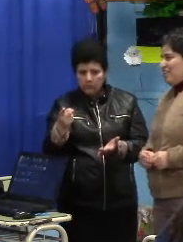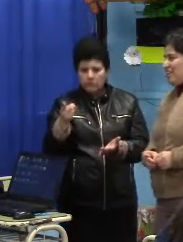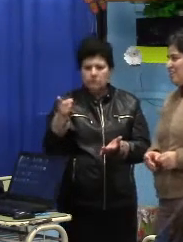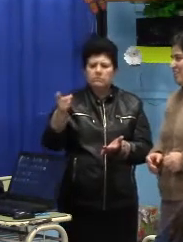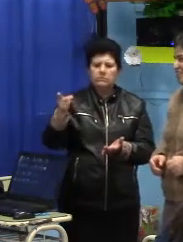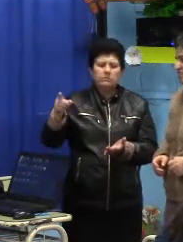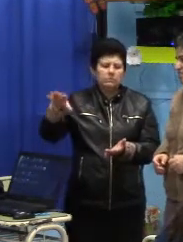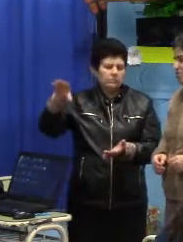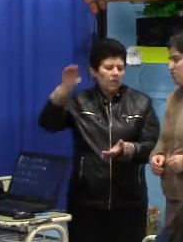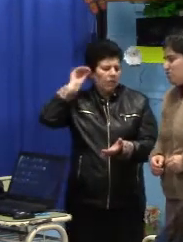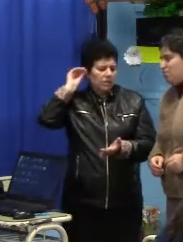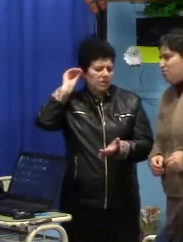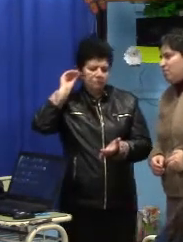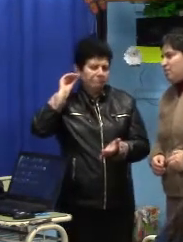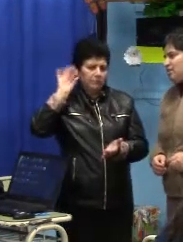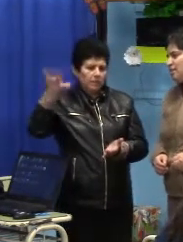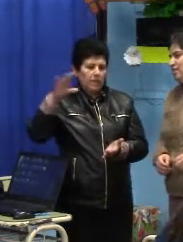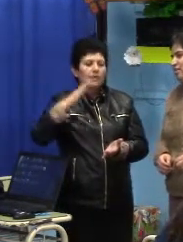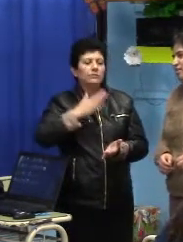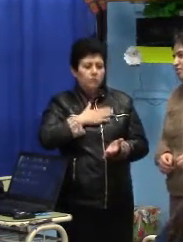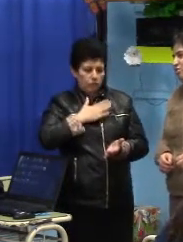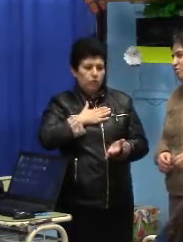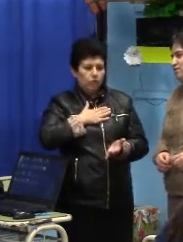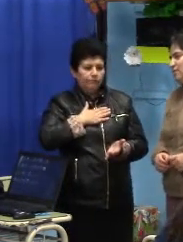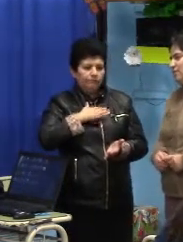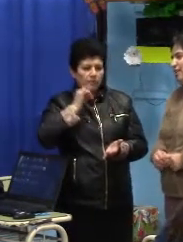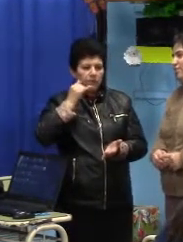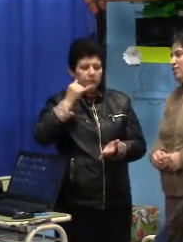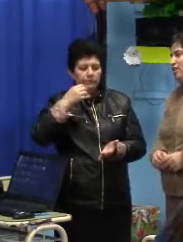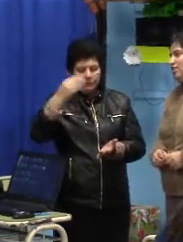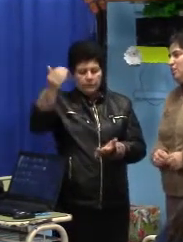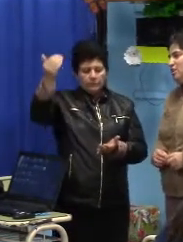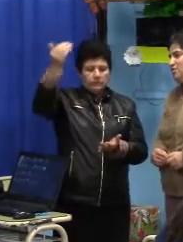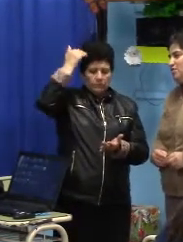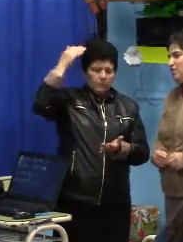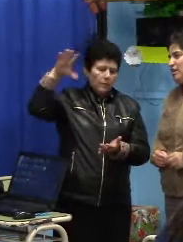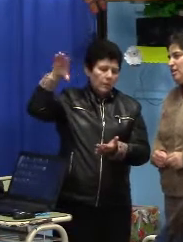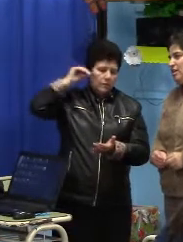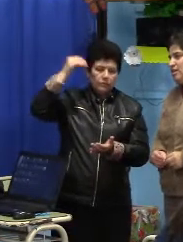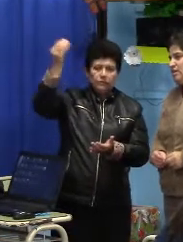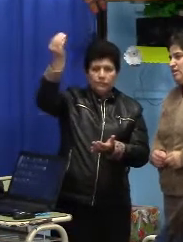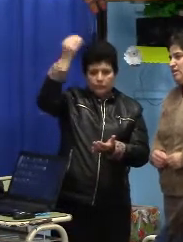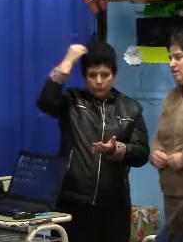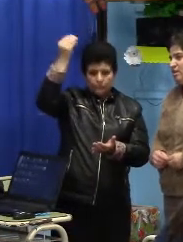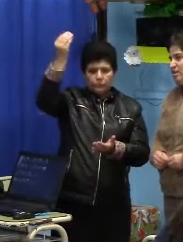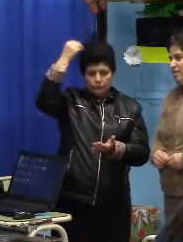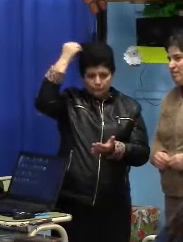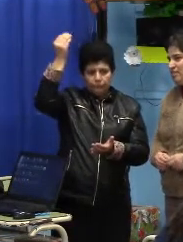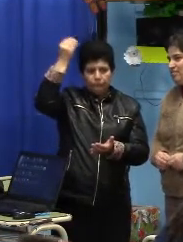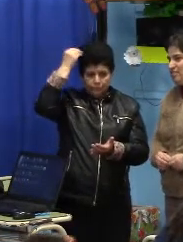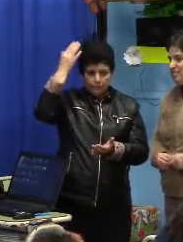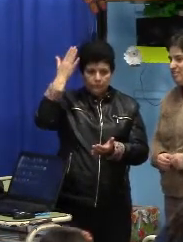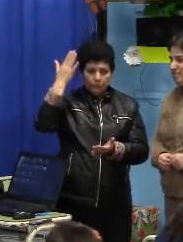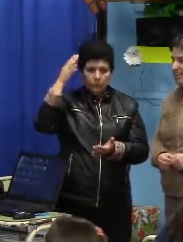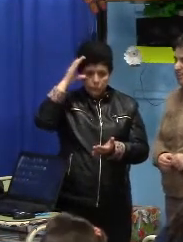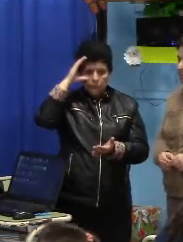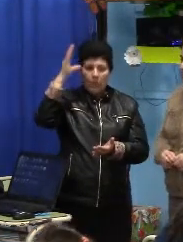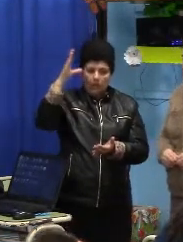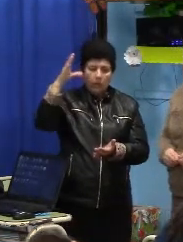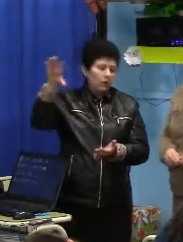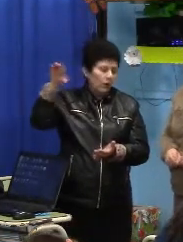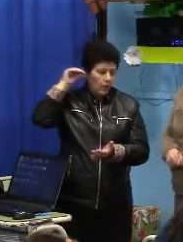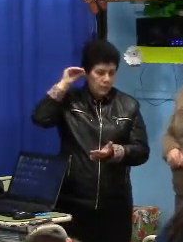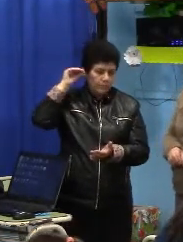no lo retienen, yo sí lo puedo retener. Obviamente que no es lo mismo que sentarse a